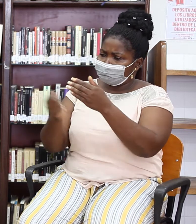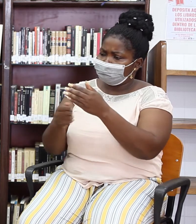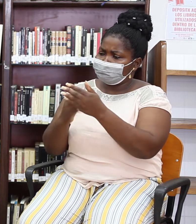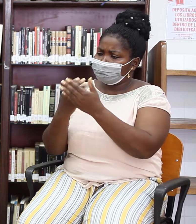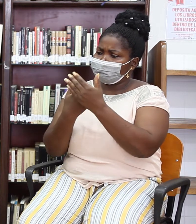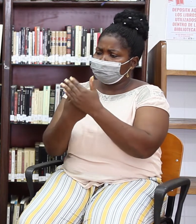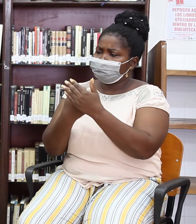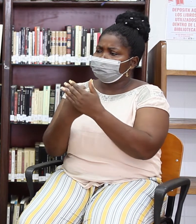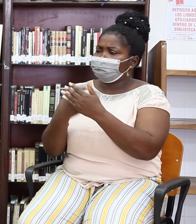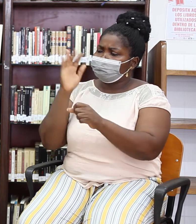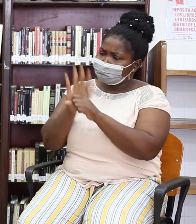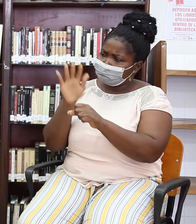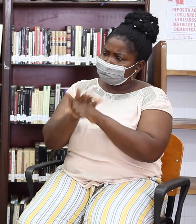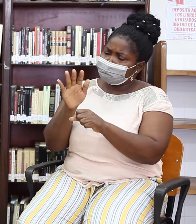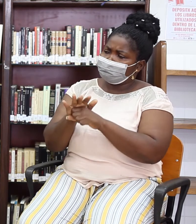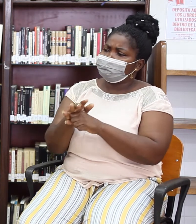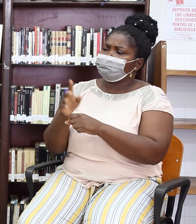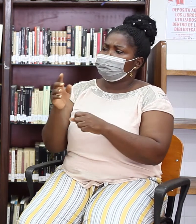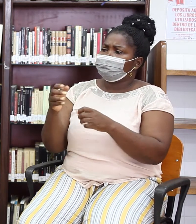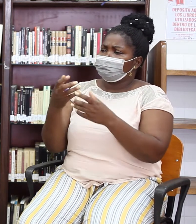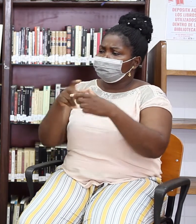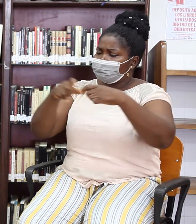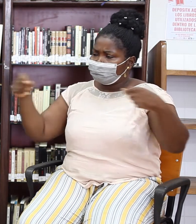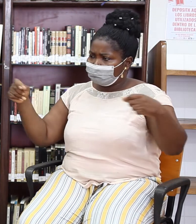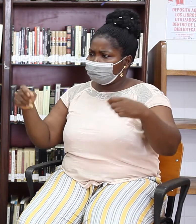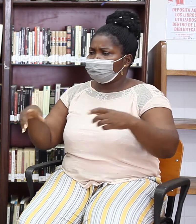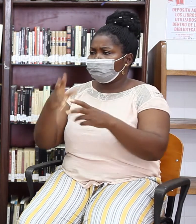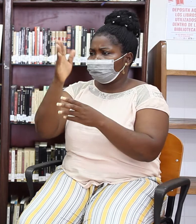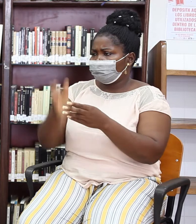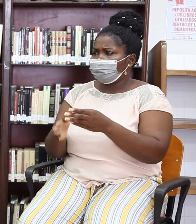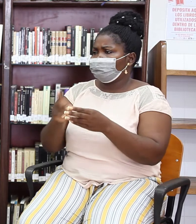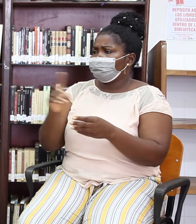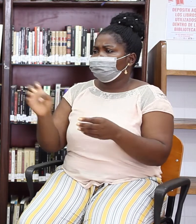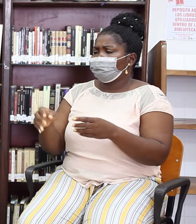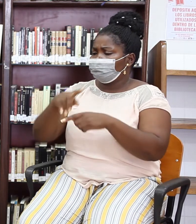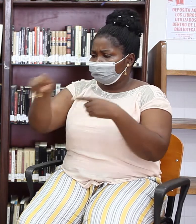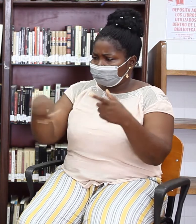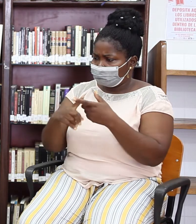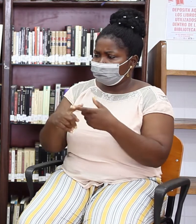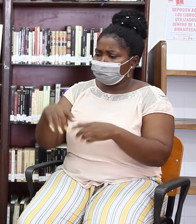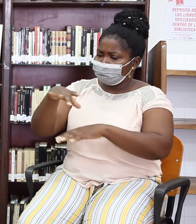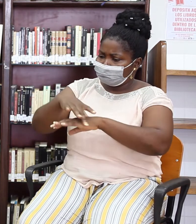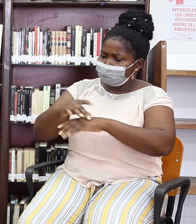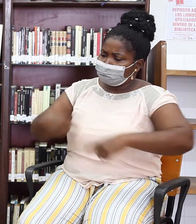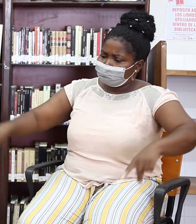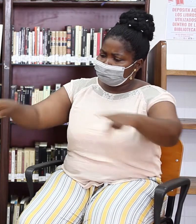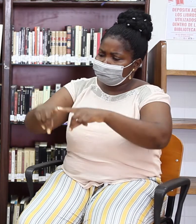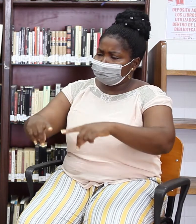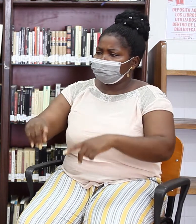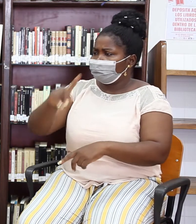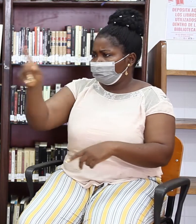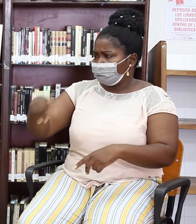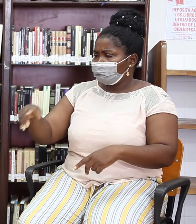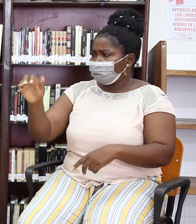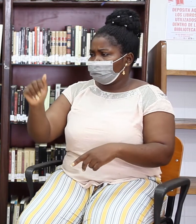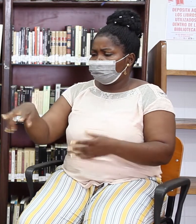iban cargados con muchos palos rectos y los amontonaron en el centro de la plaza. Safusa se